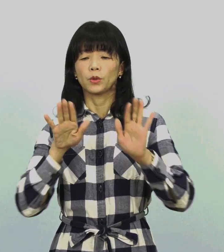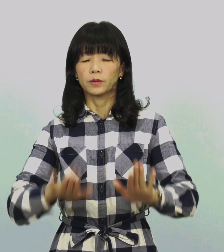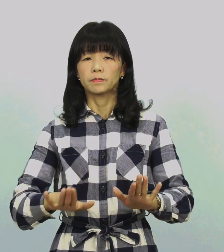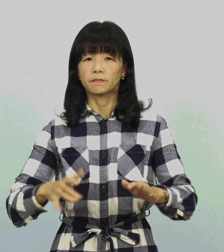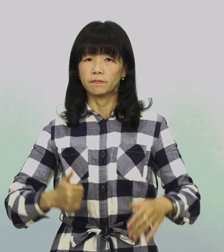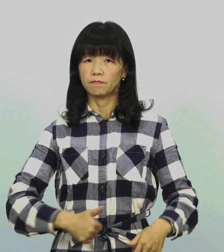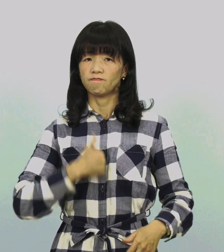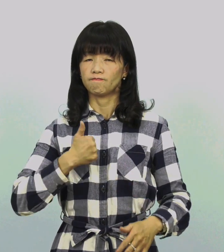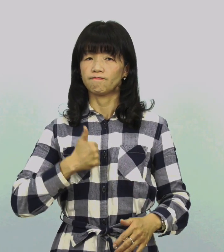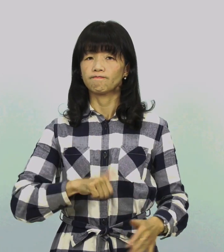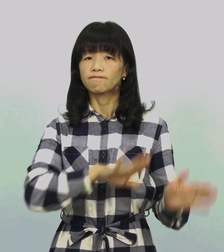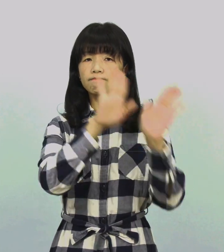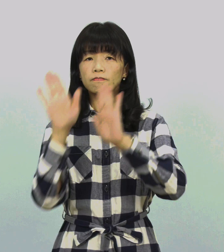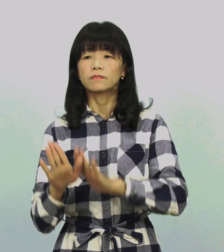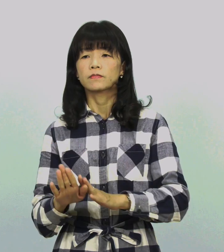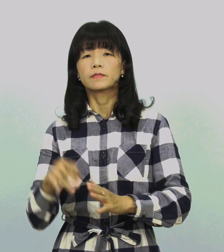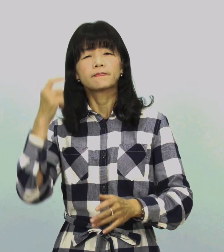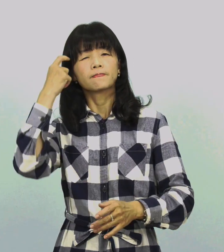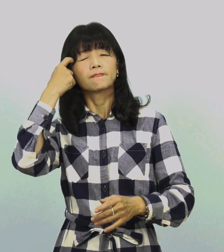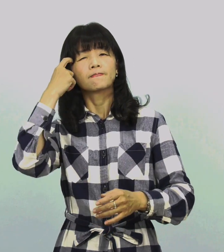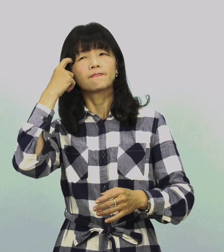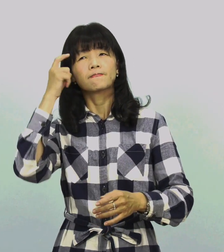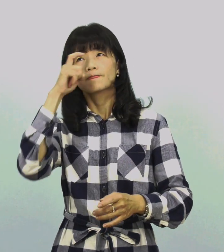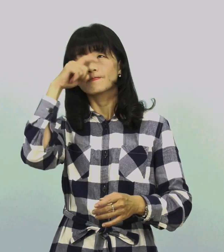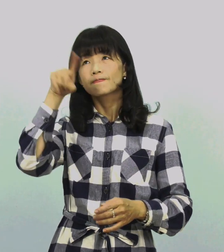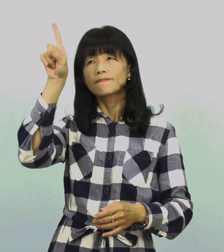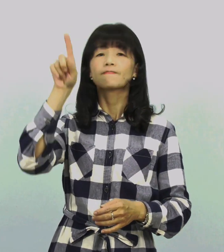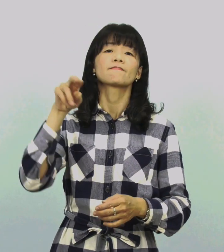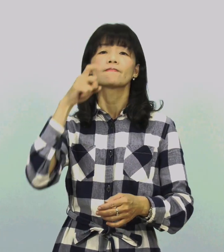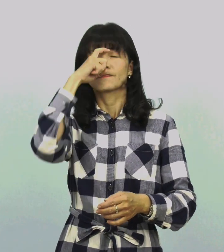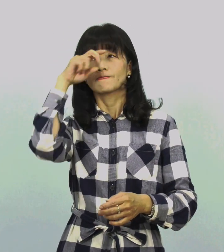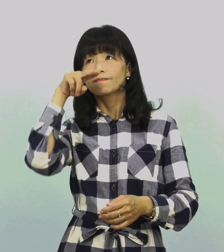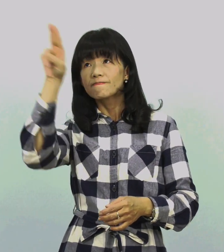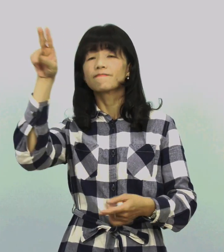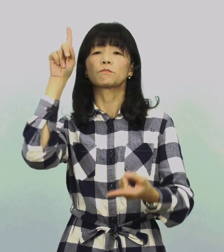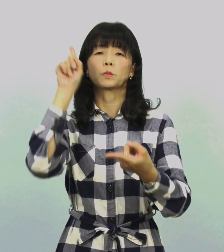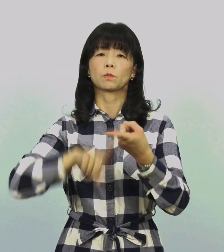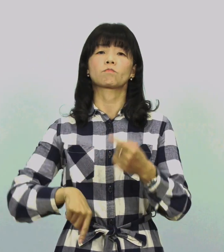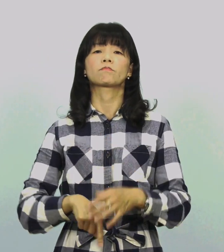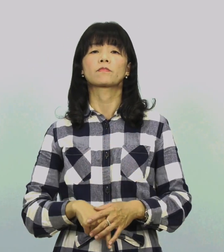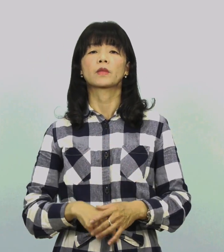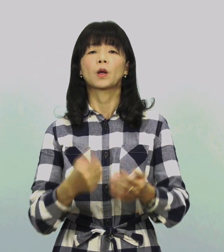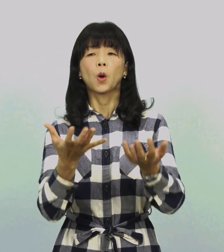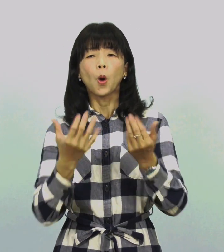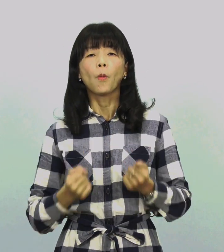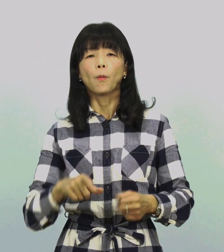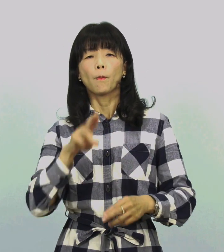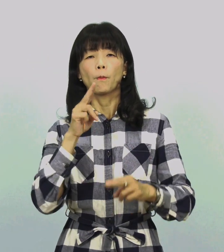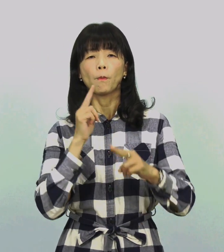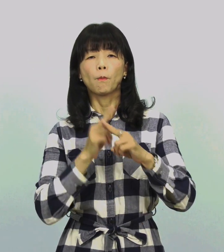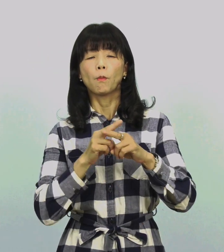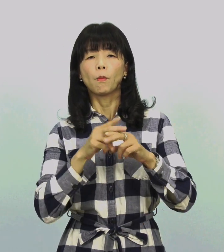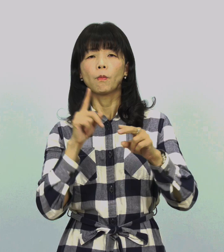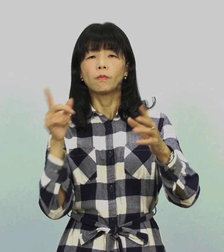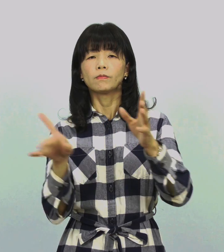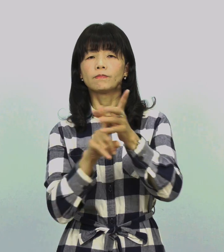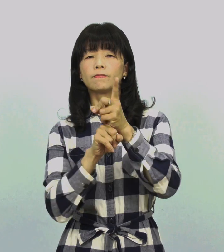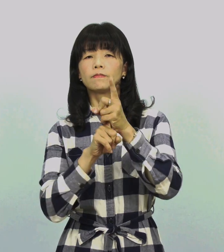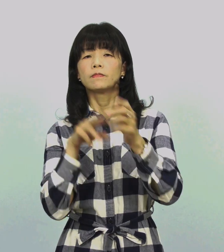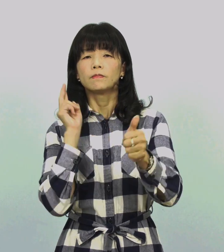际的期待，使他们拒绝接受末世。我们需要的是将加密的锁从